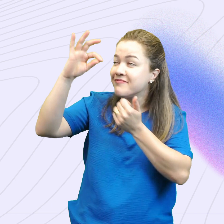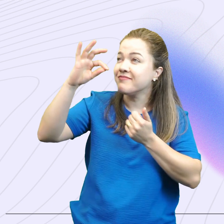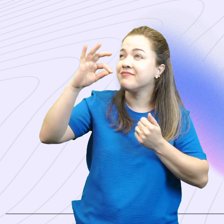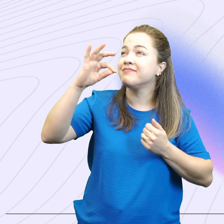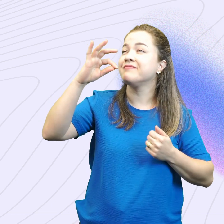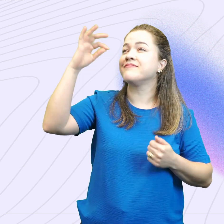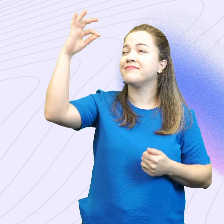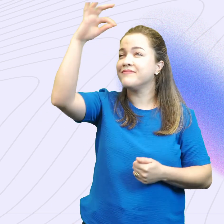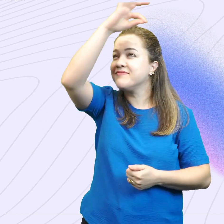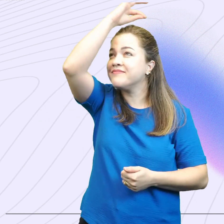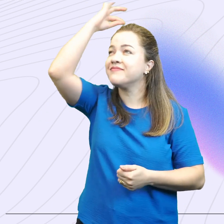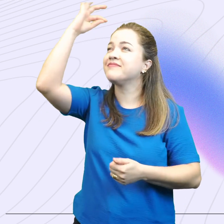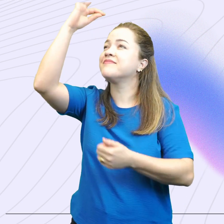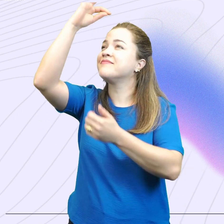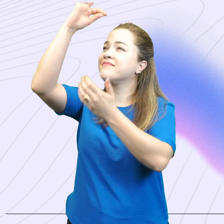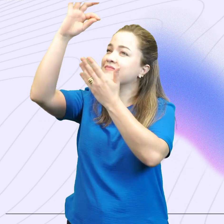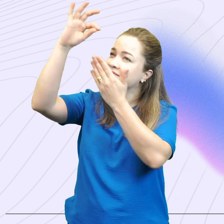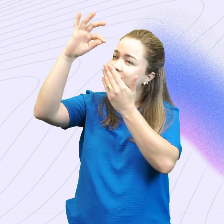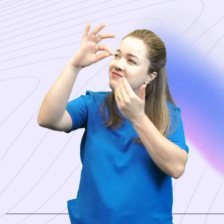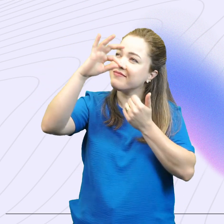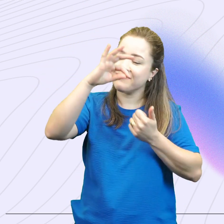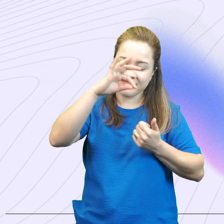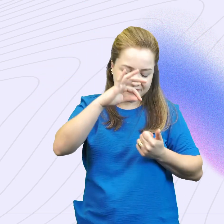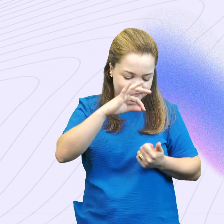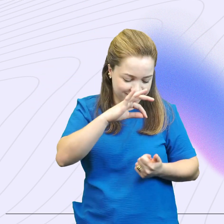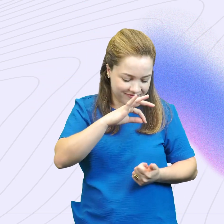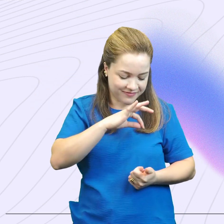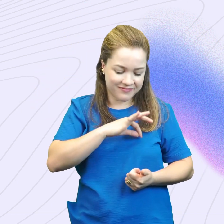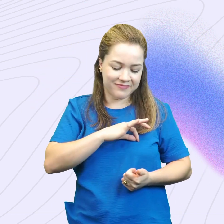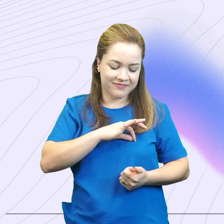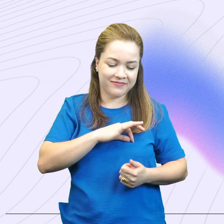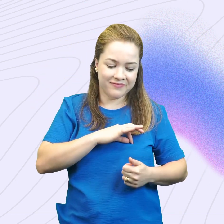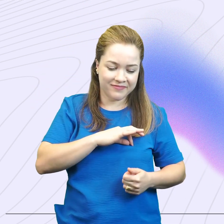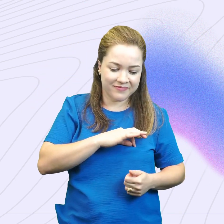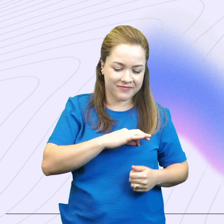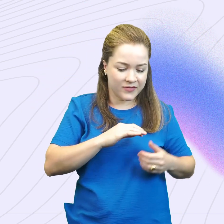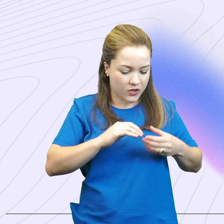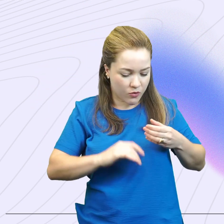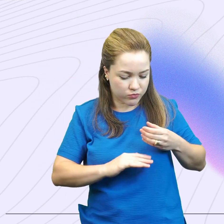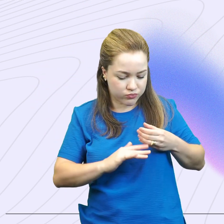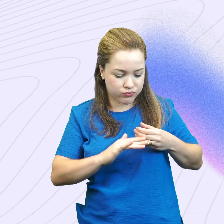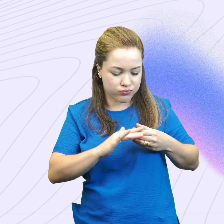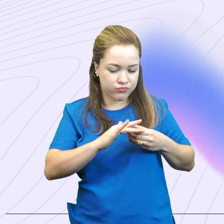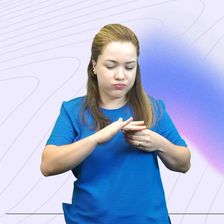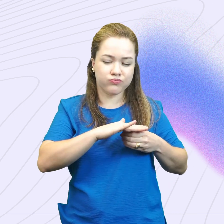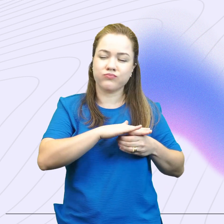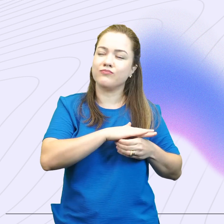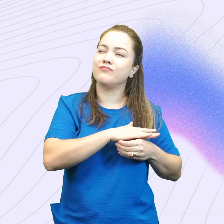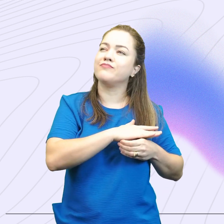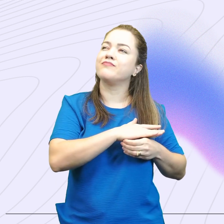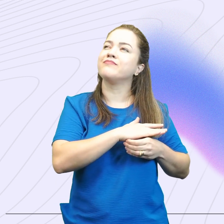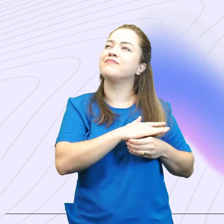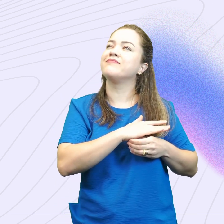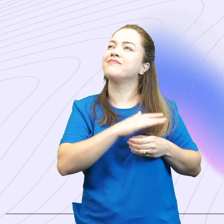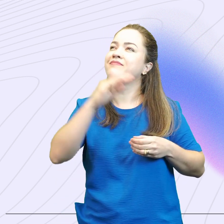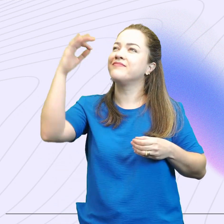Espírito vem, Espírito vem, Espírito Santo.